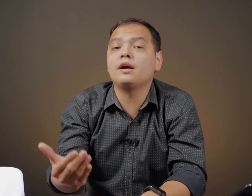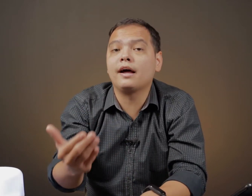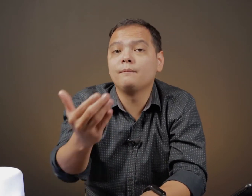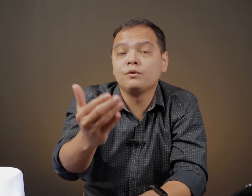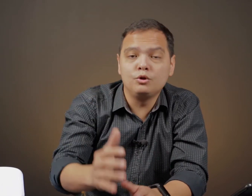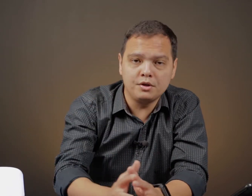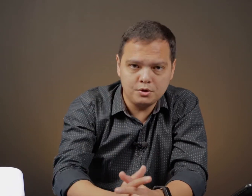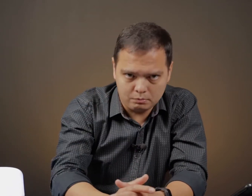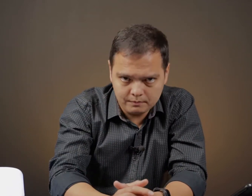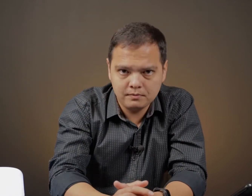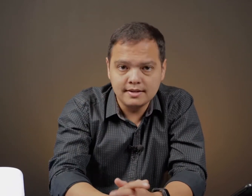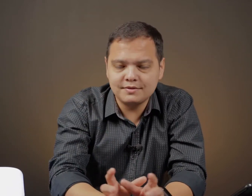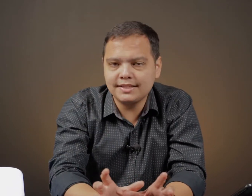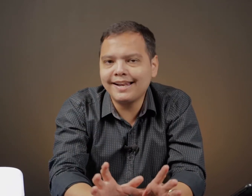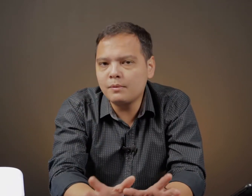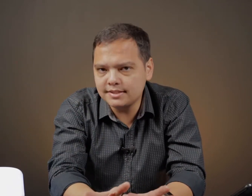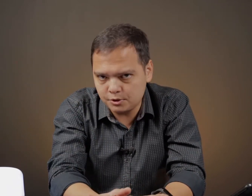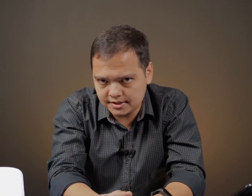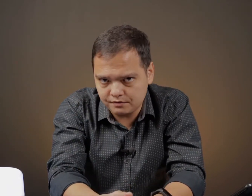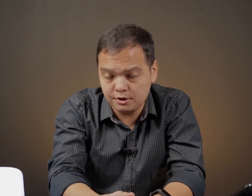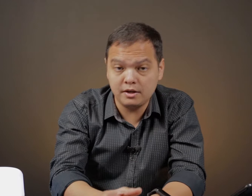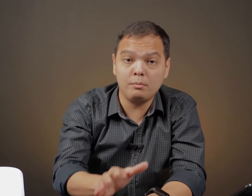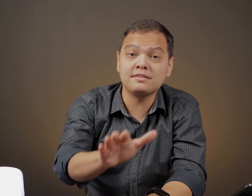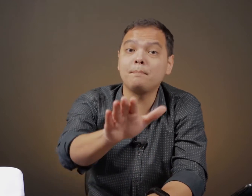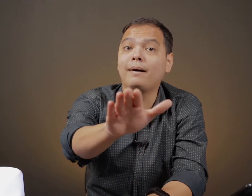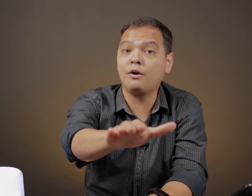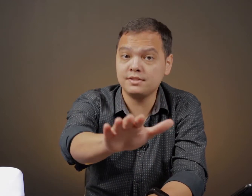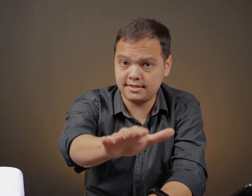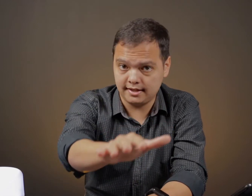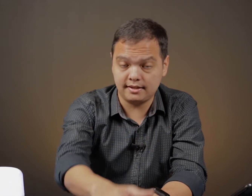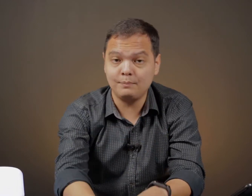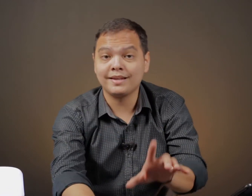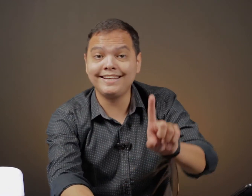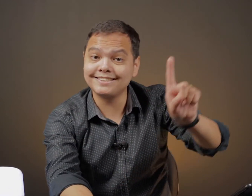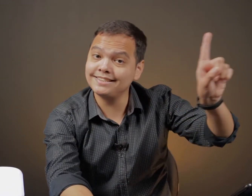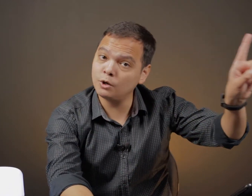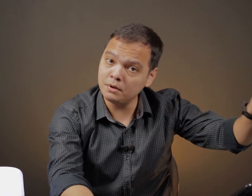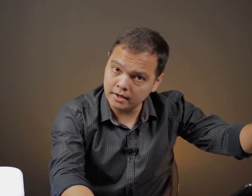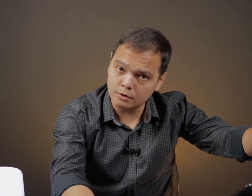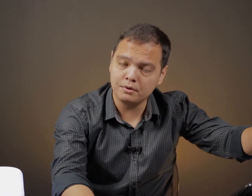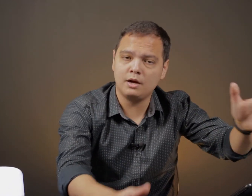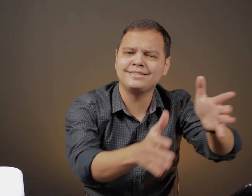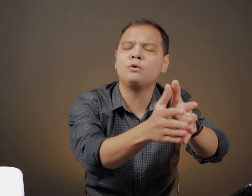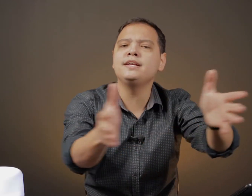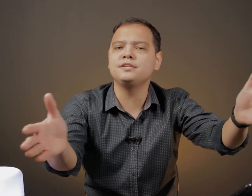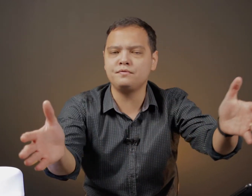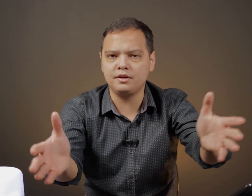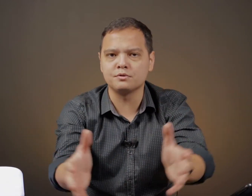comunicar no idioma. Se você ainda não assistiu a esse vídeo, eu recomendo que você pause esse daqui e assista ao primeiro, porque é uma sequência de vídeos